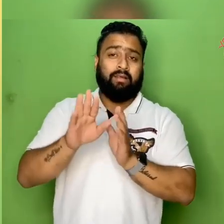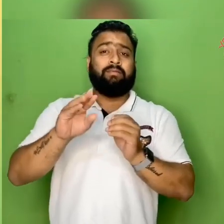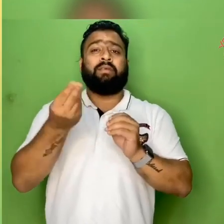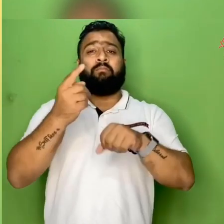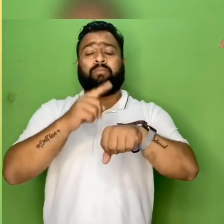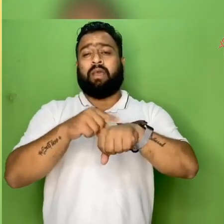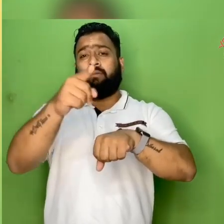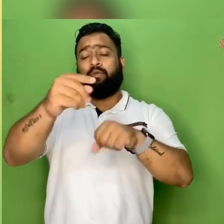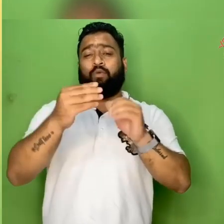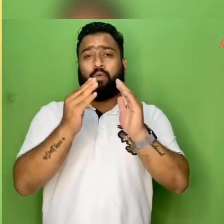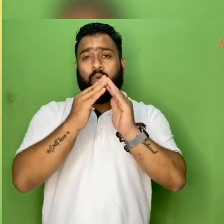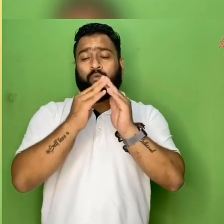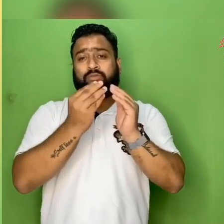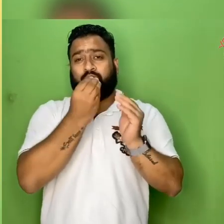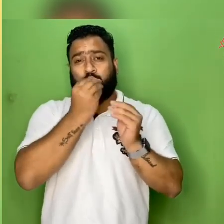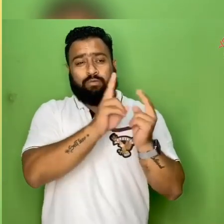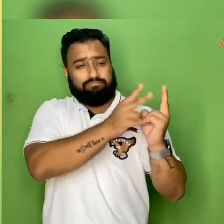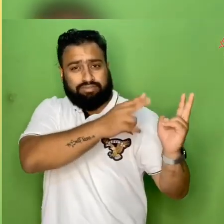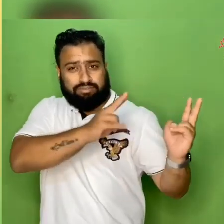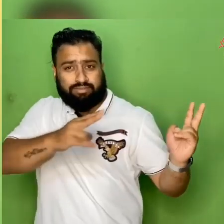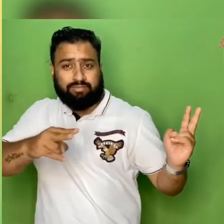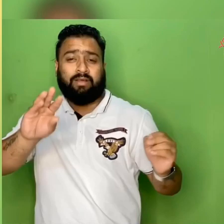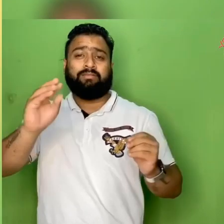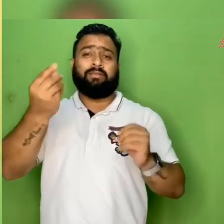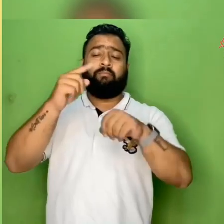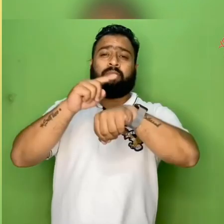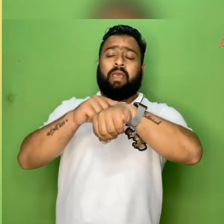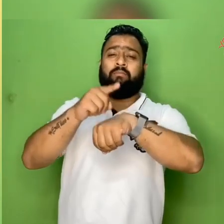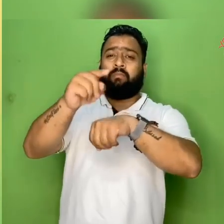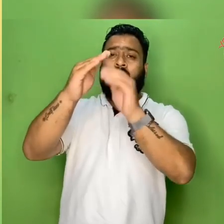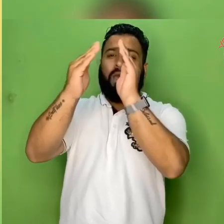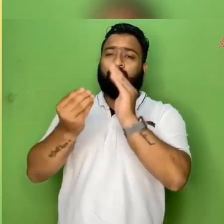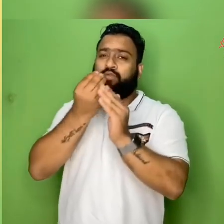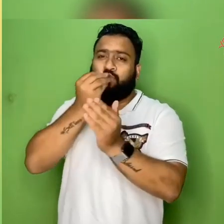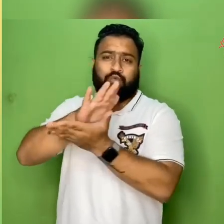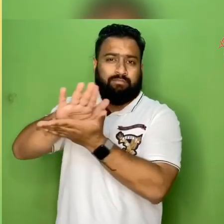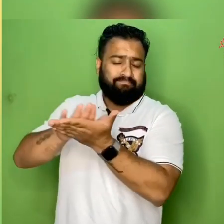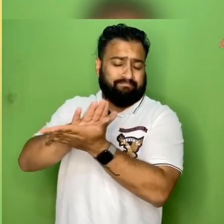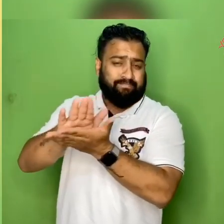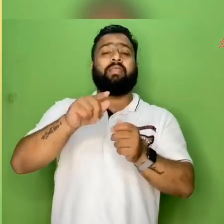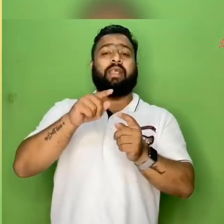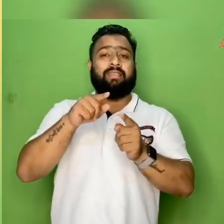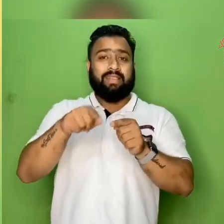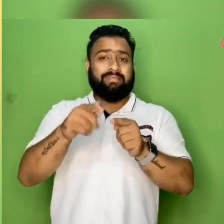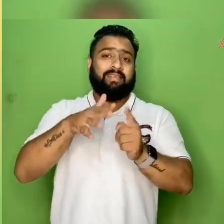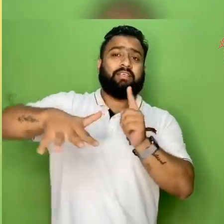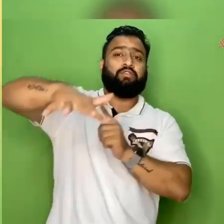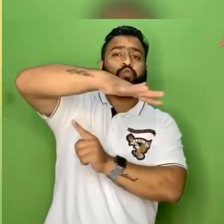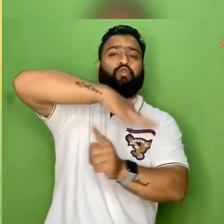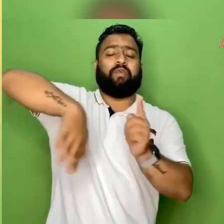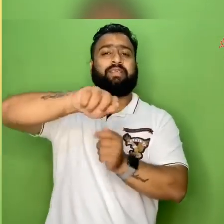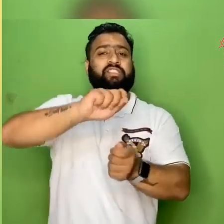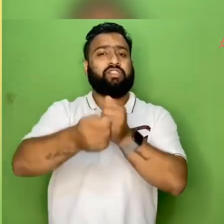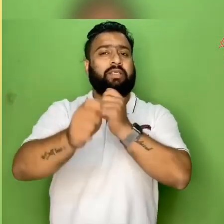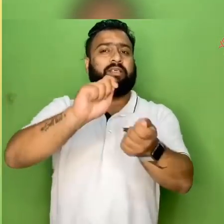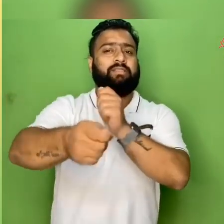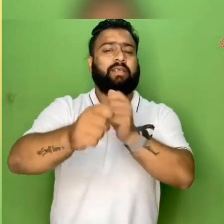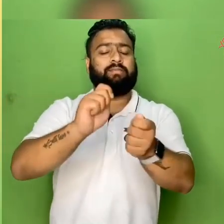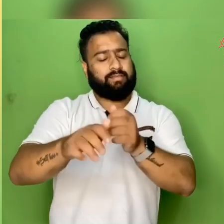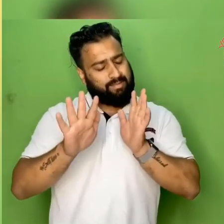में रहें और ये भी टाइम आ सकता है कि हमें किराए के घर पे रहना पड़े। ये भी संभव है कि कभी खाने को हमारे पास बहुत कुछ हो और कभी कुछ ना हो। तो